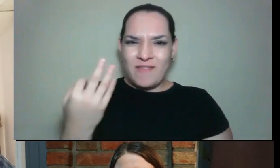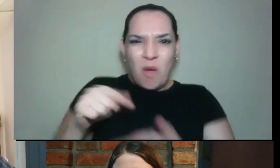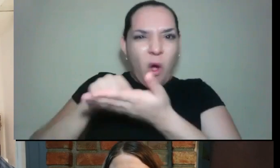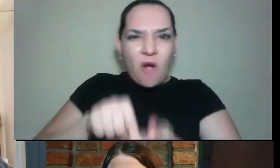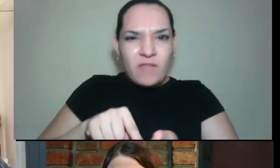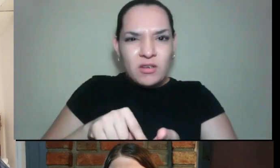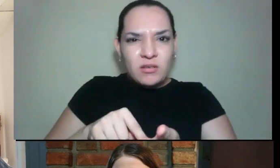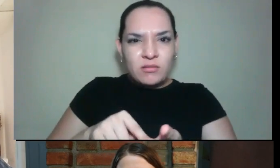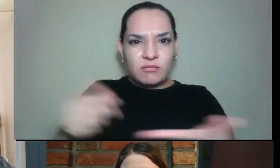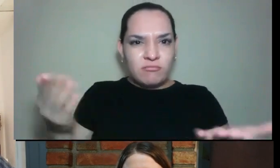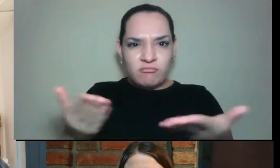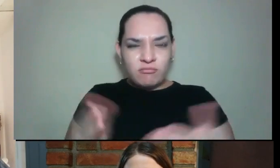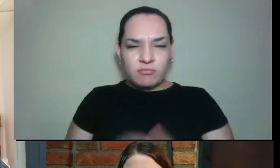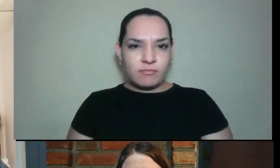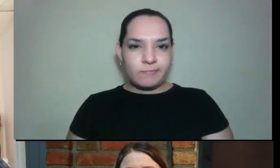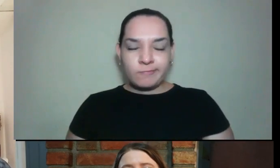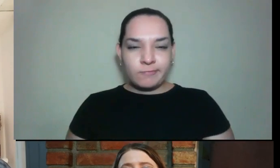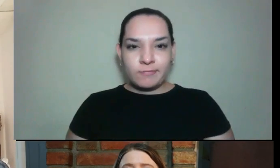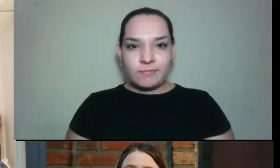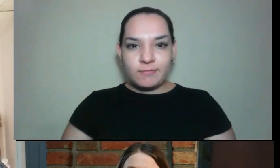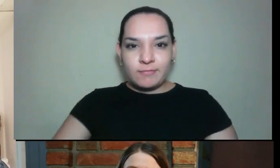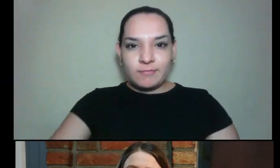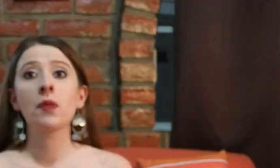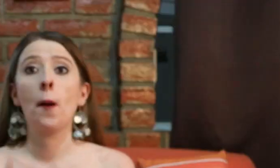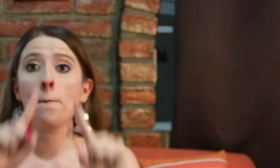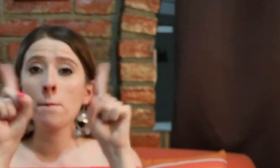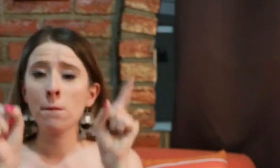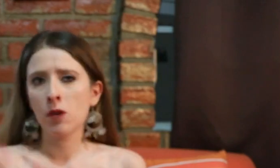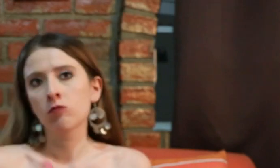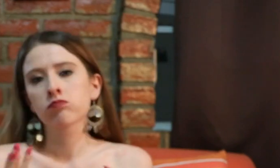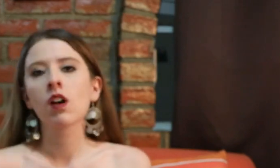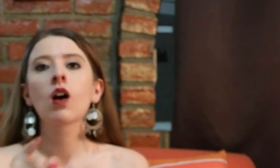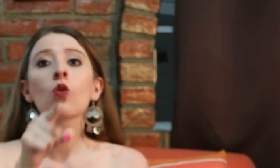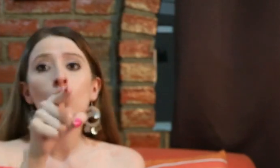estar obligado a hacer una cosa o la otra.